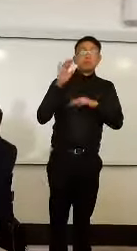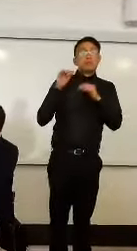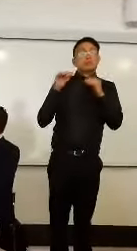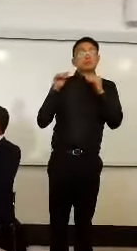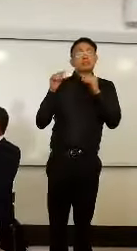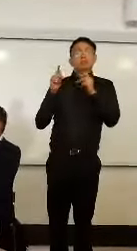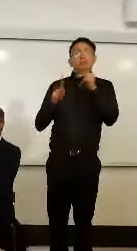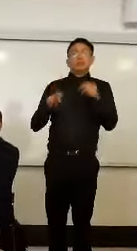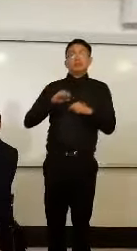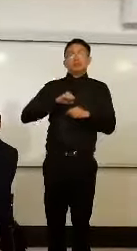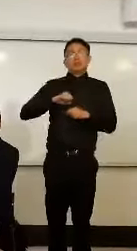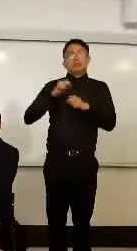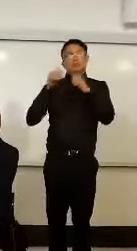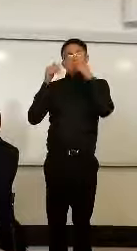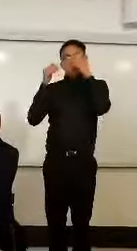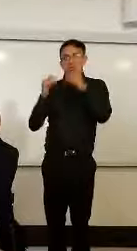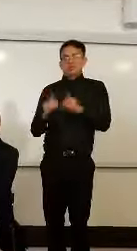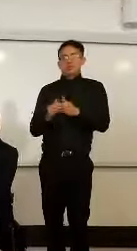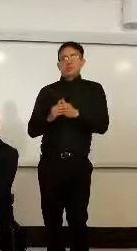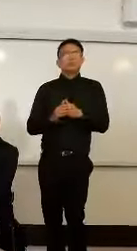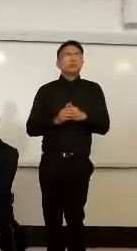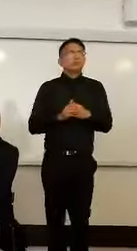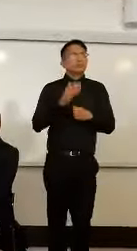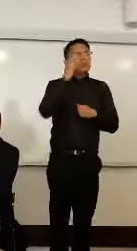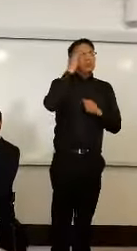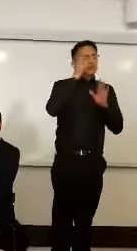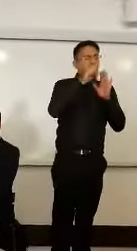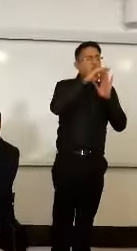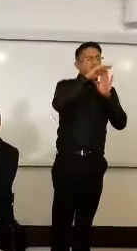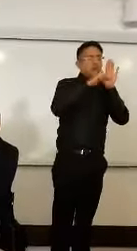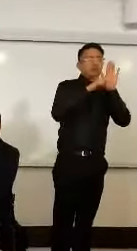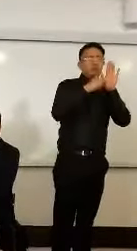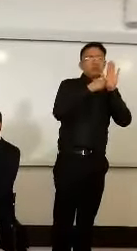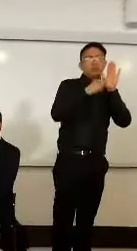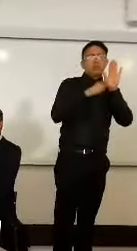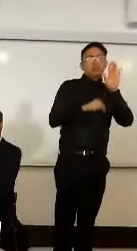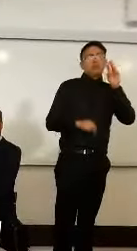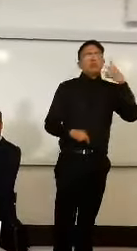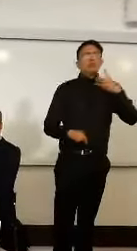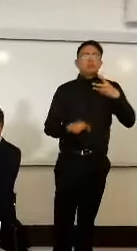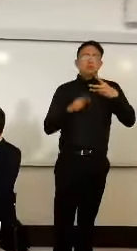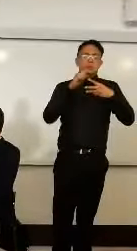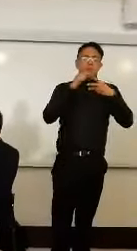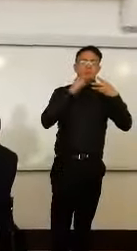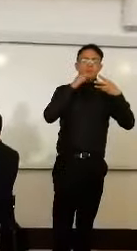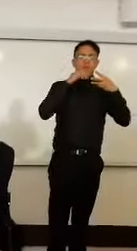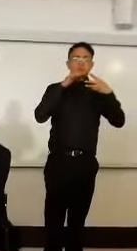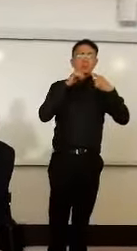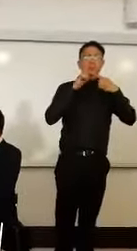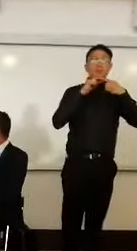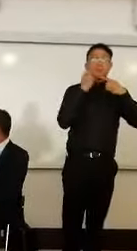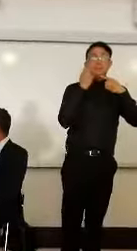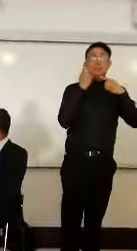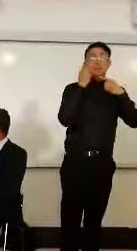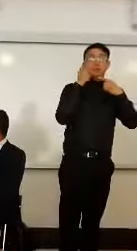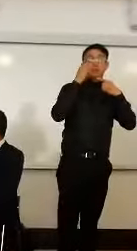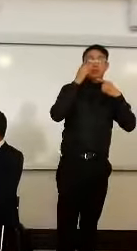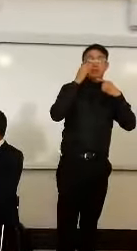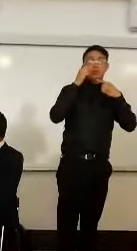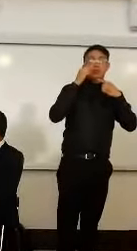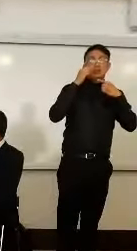discapacidad. La resolución está básicamente sustentada en tres políticas: la Política Nacional de Discapacidad